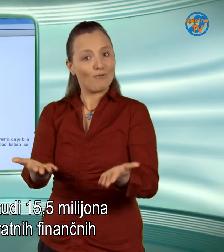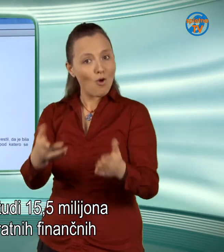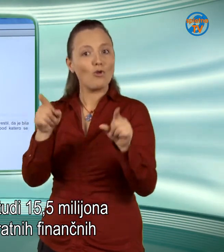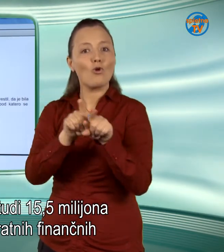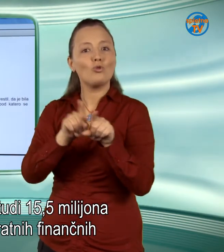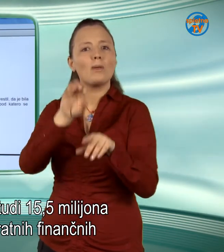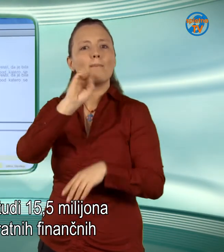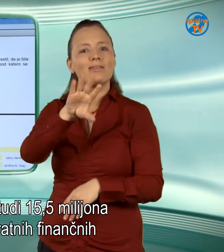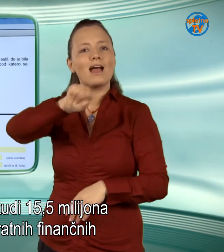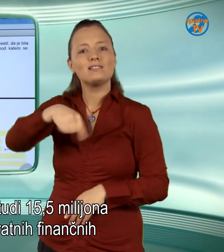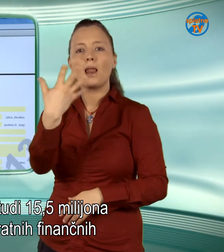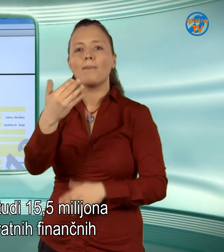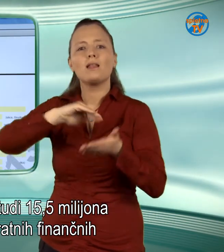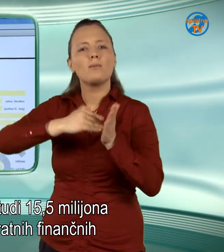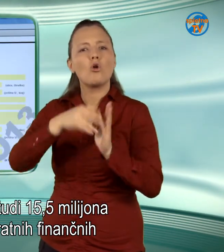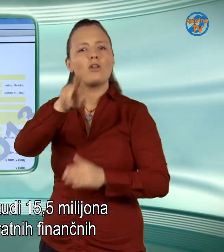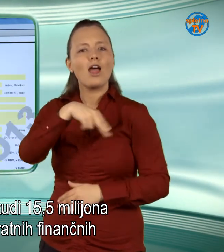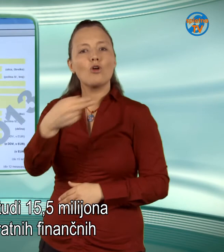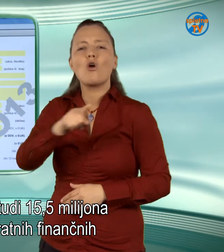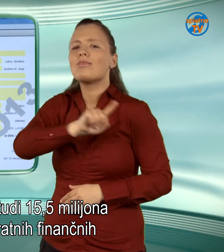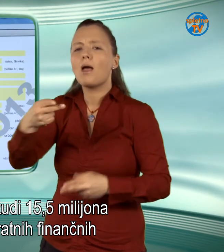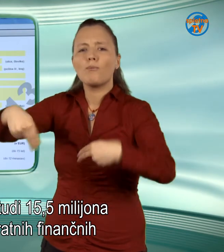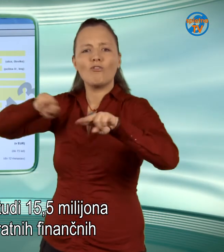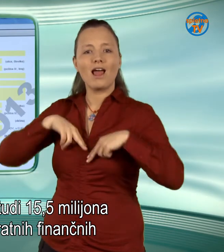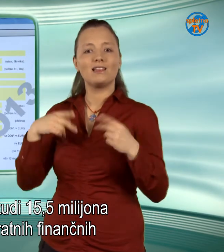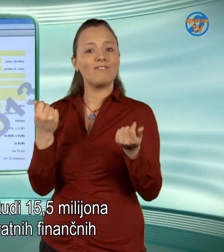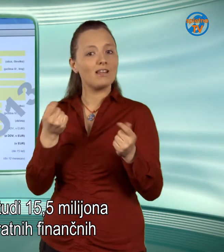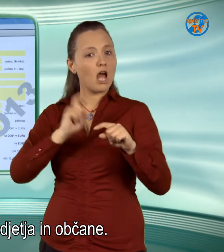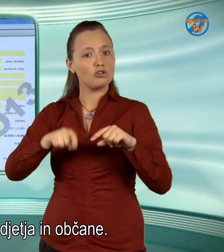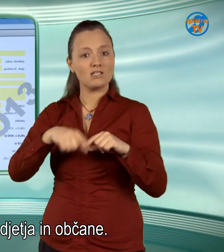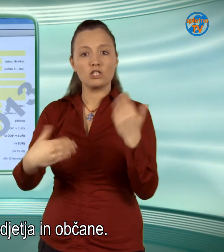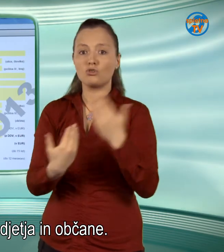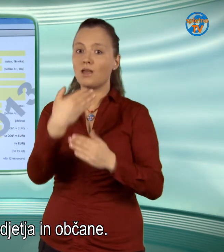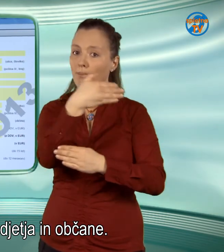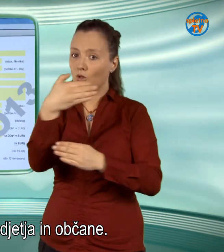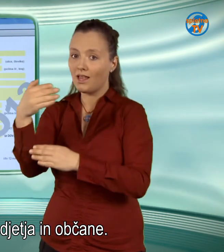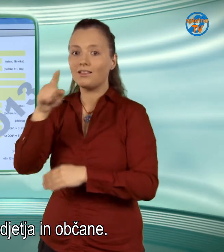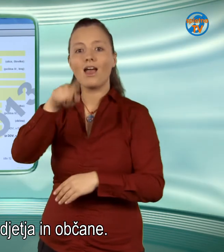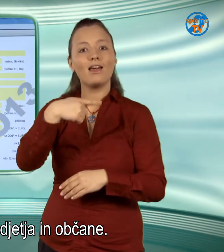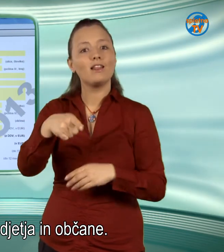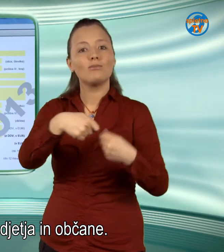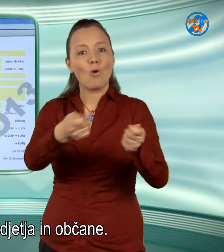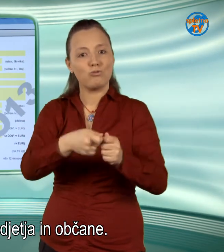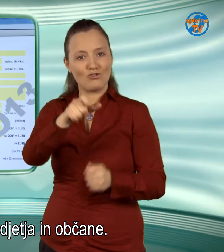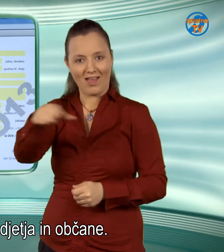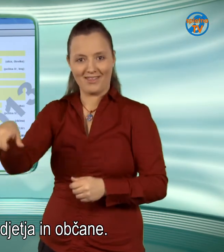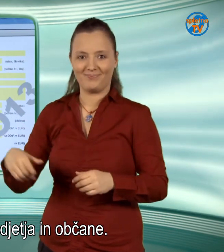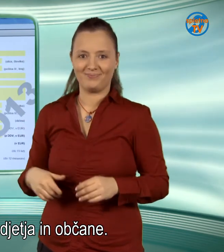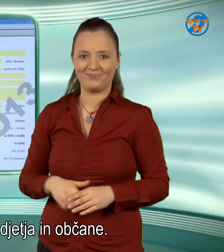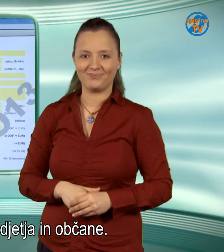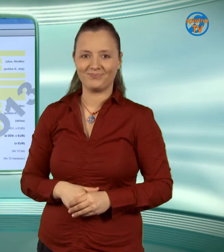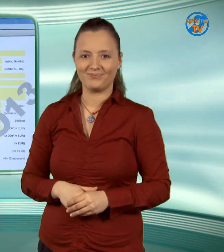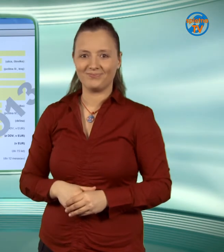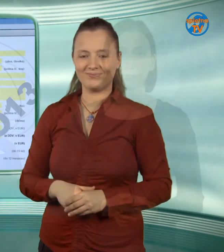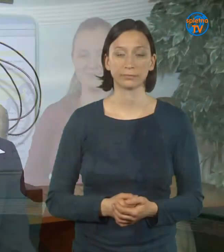Na voljo pa je tudi 15,5 milijona evrov nepovratnih finančnih sredstev za podjetja in občine.